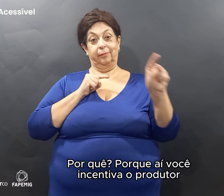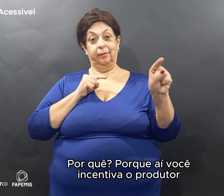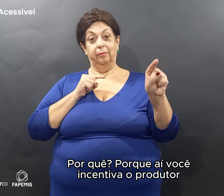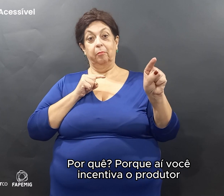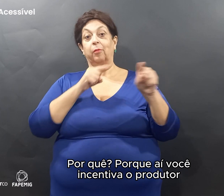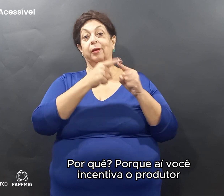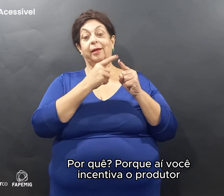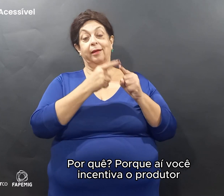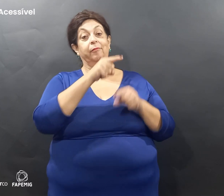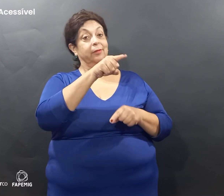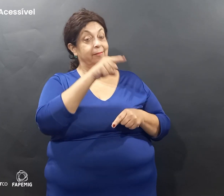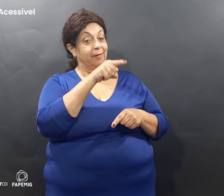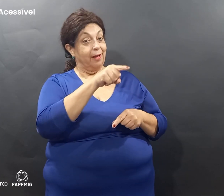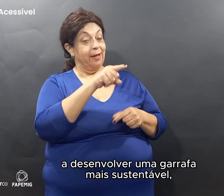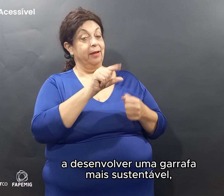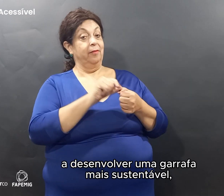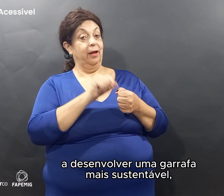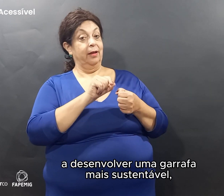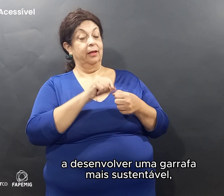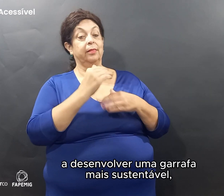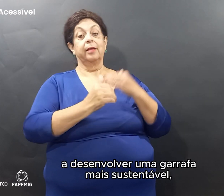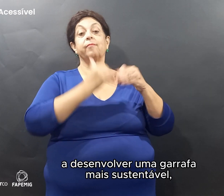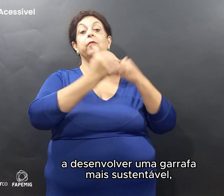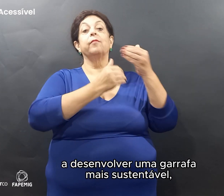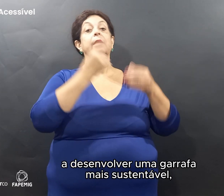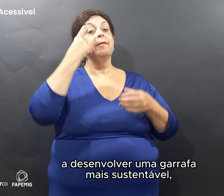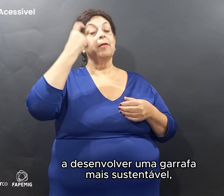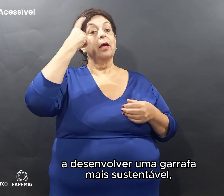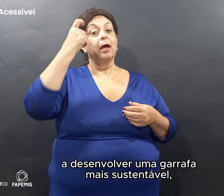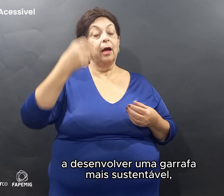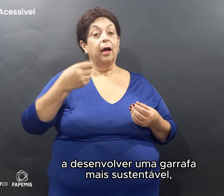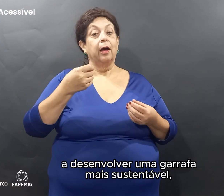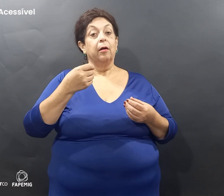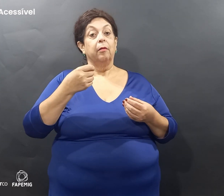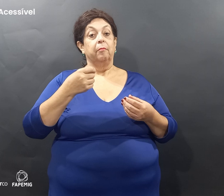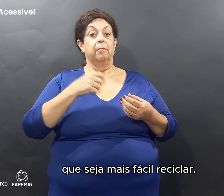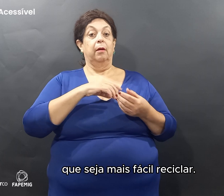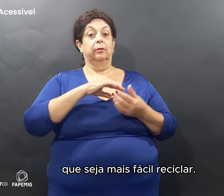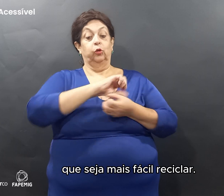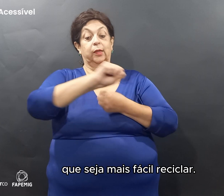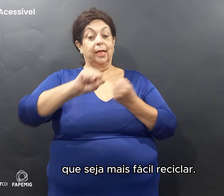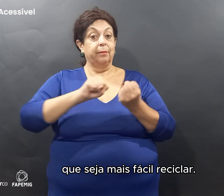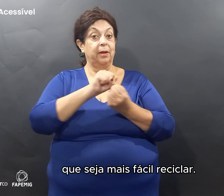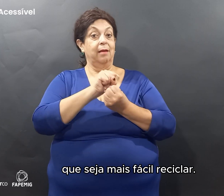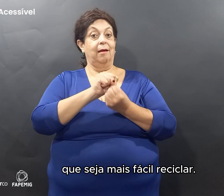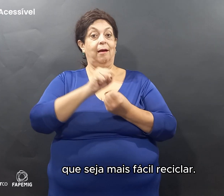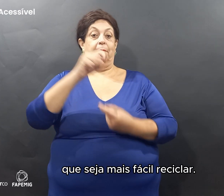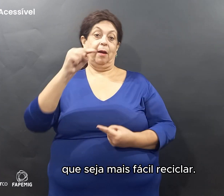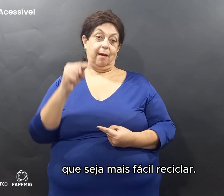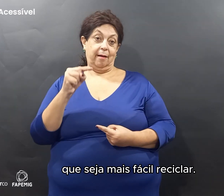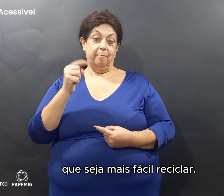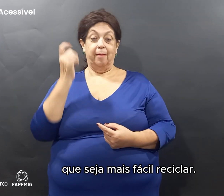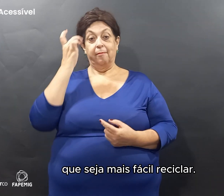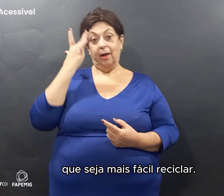você incentiva o produtor a desenvolver uma garrafa mais sustentável, que seja mais fácil reciclar,